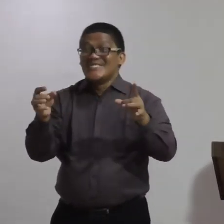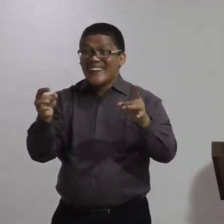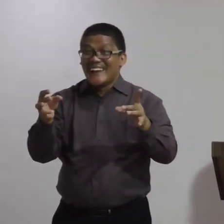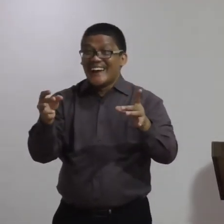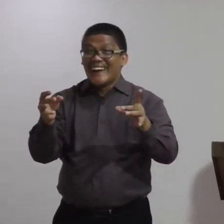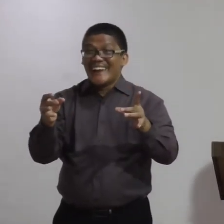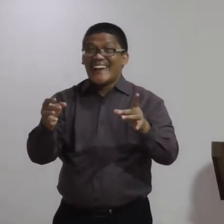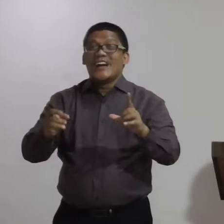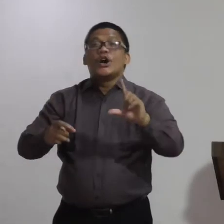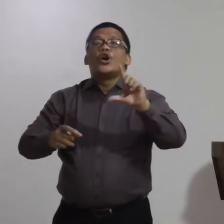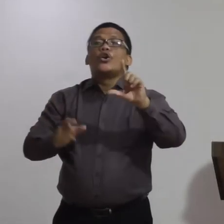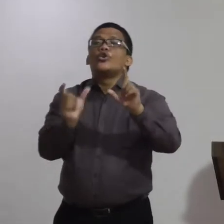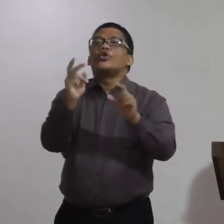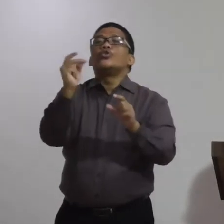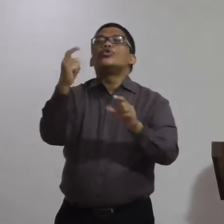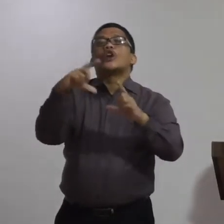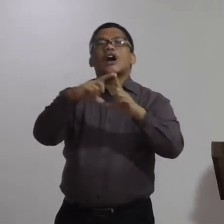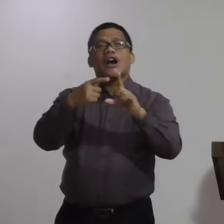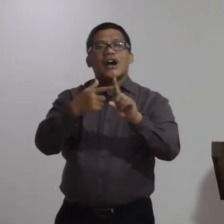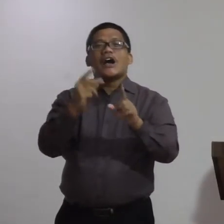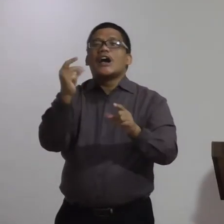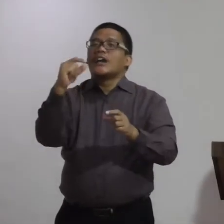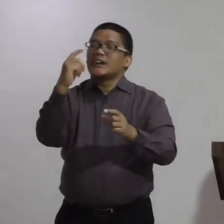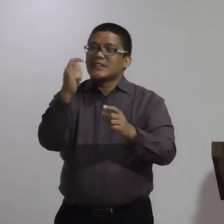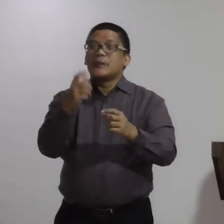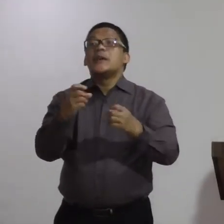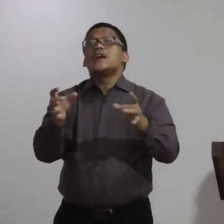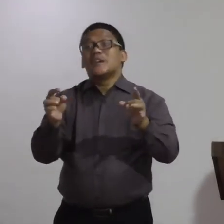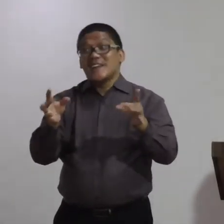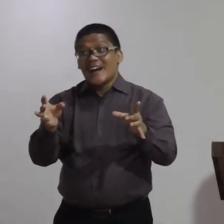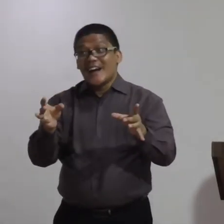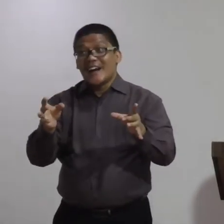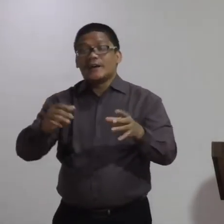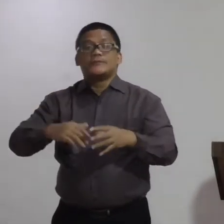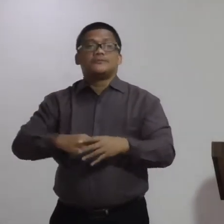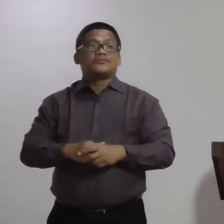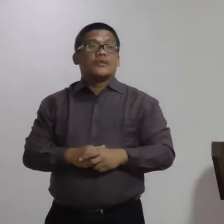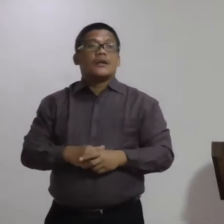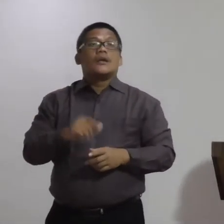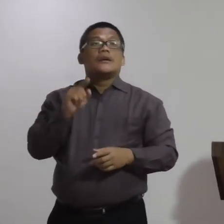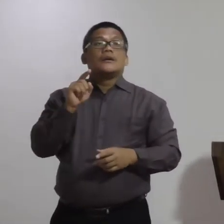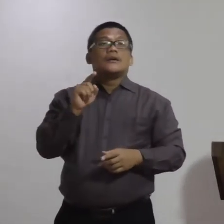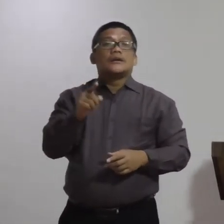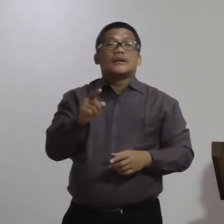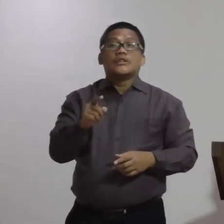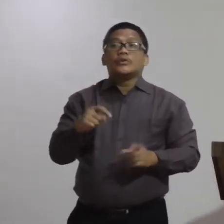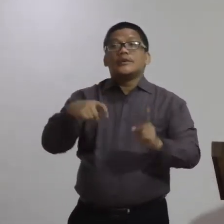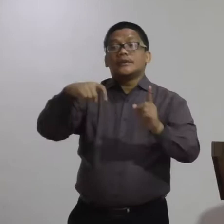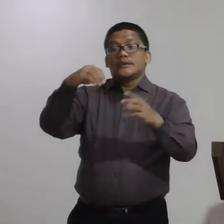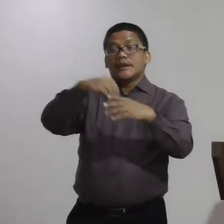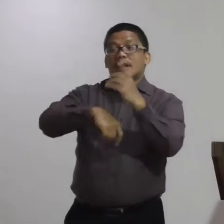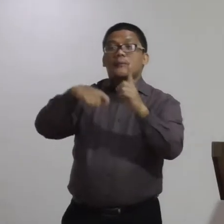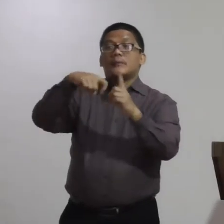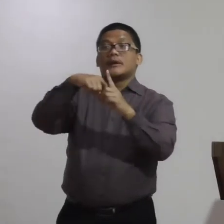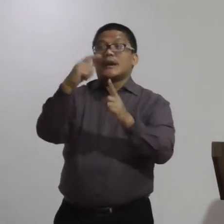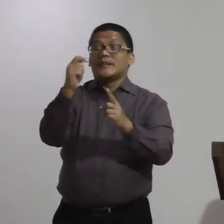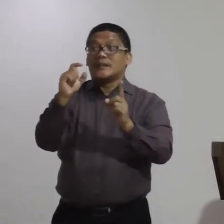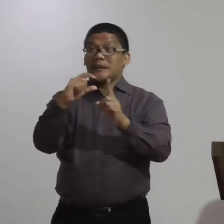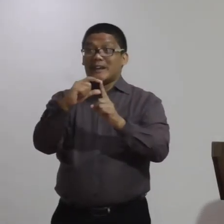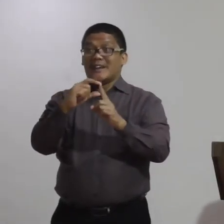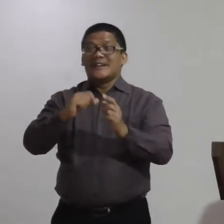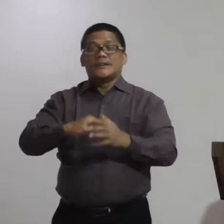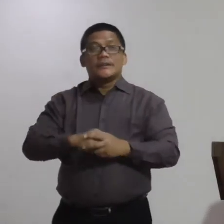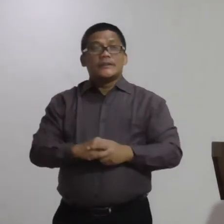lurah, RW, RT. Nah, itu mungkin masih di KTP kita terlihat seperti